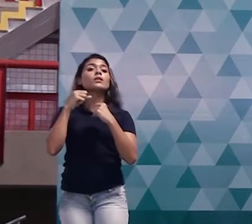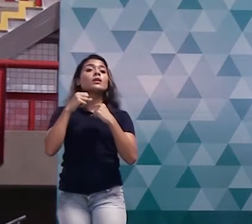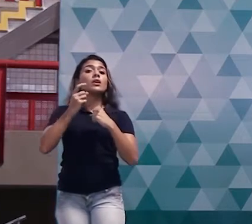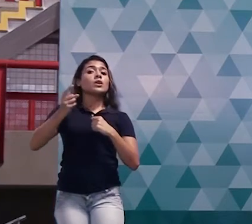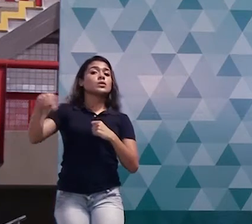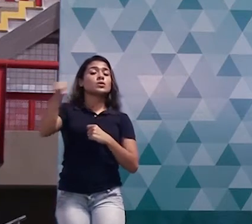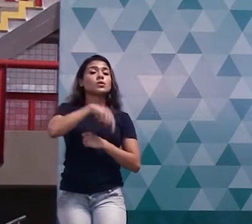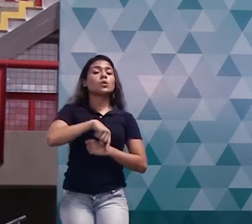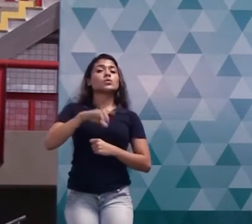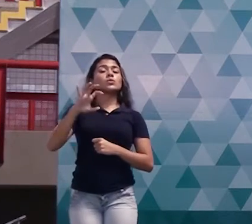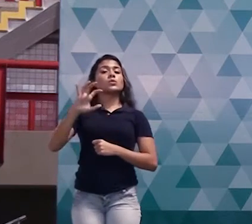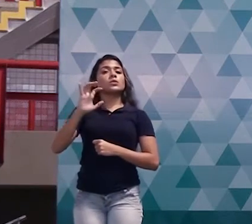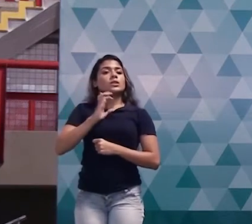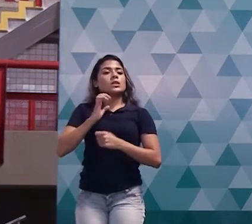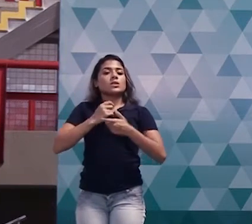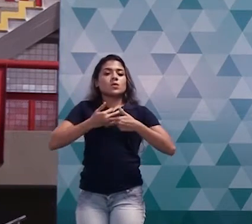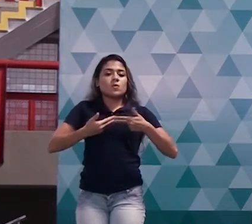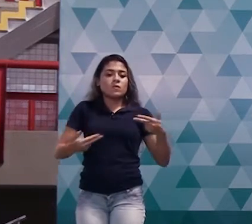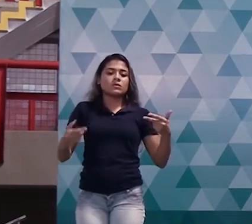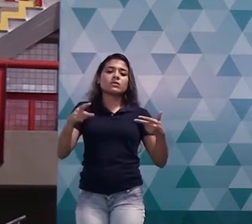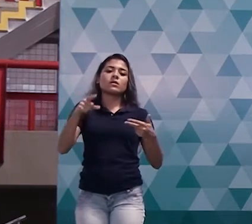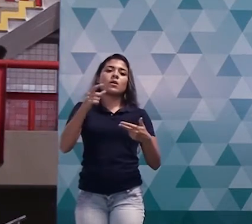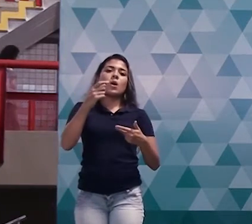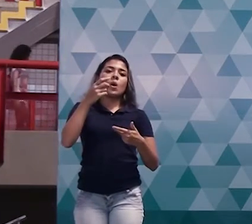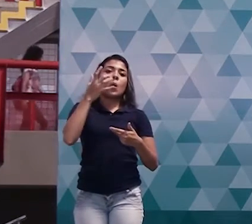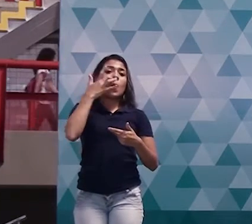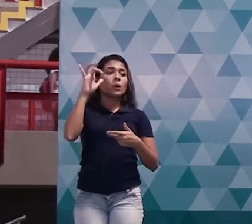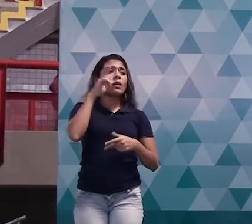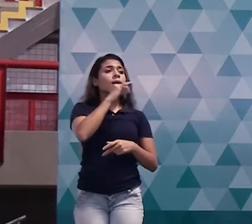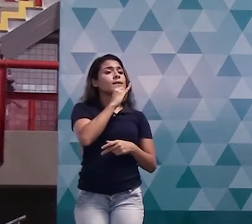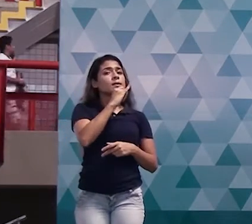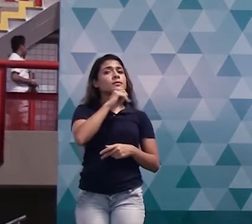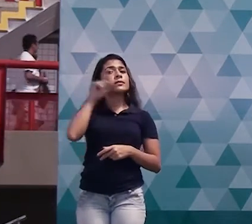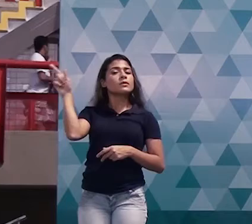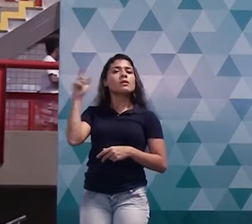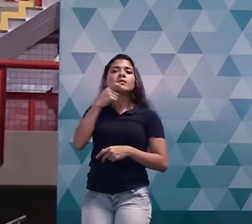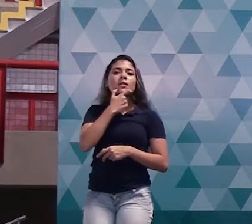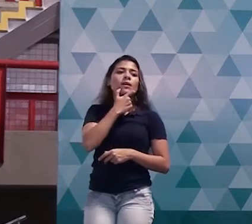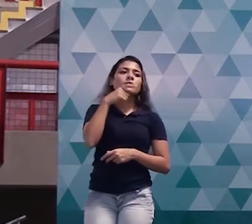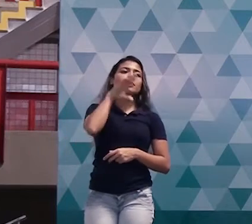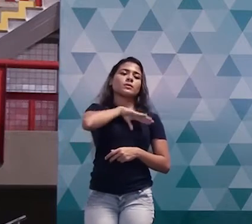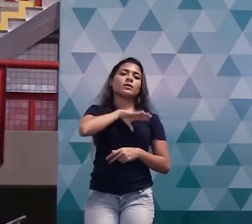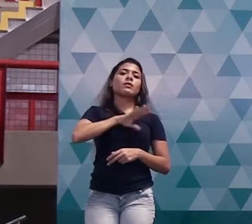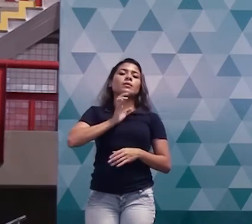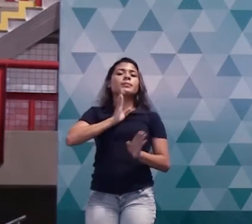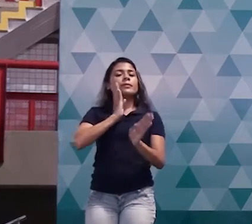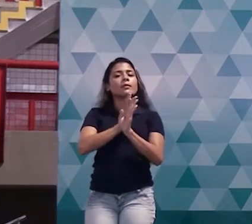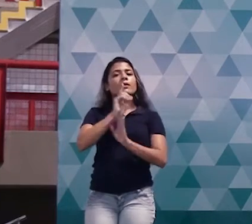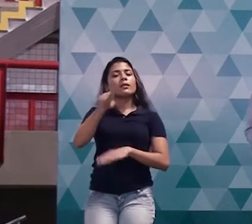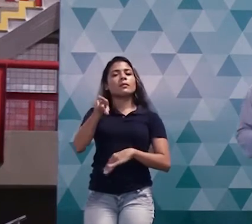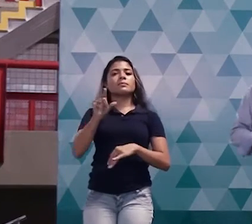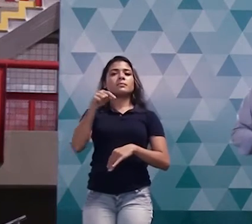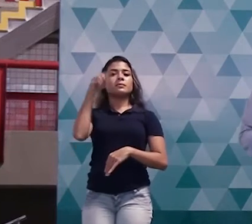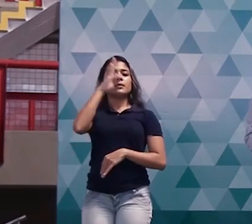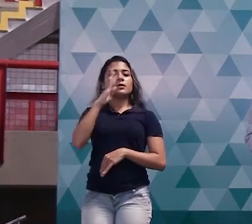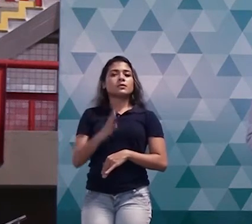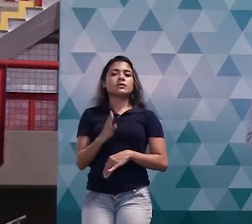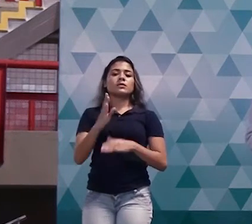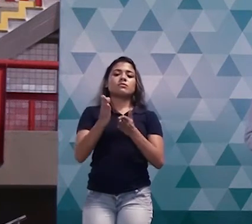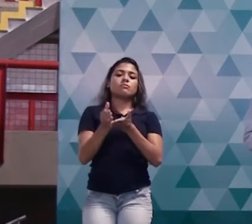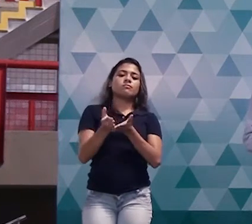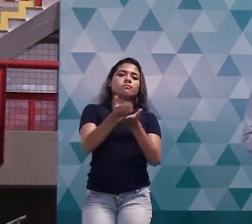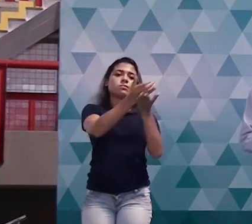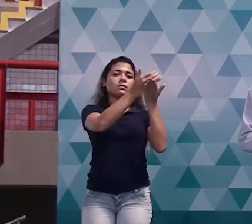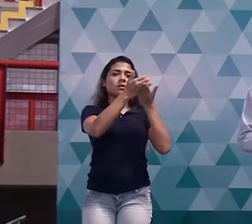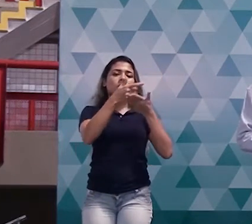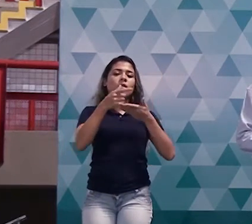ouro, que serviu para financiar esse processo. Ora, porém o que você vai perceber é que quando a família real veio